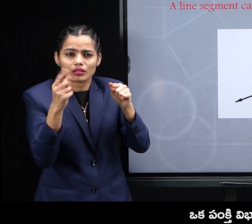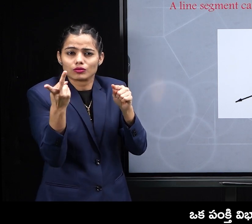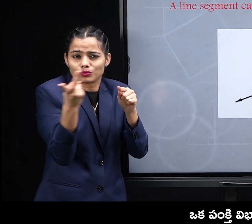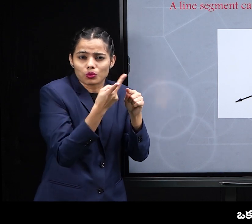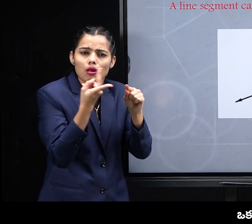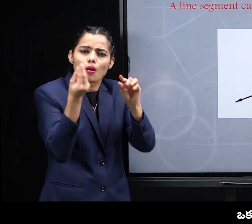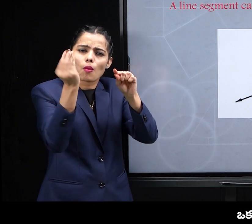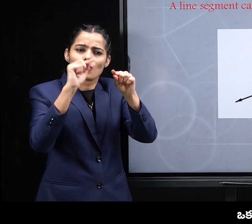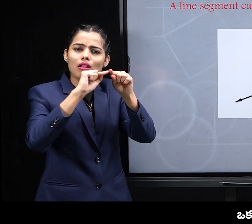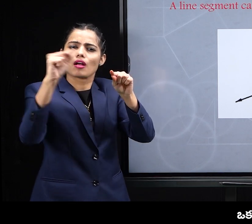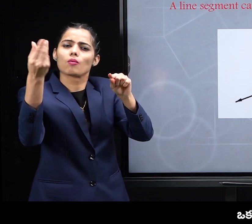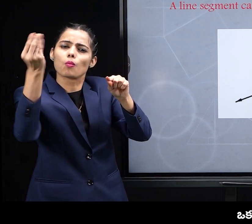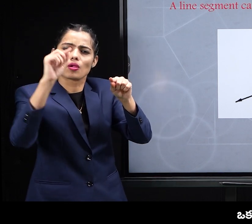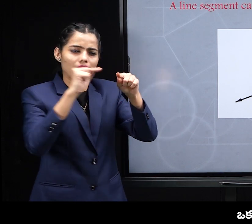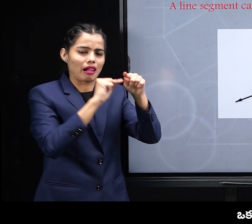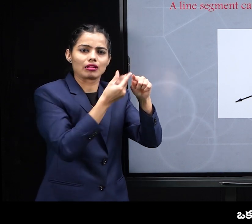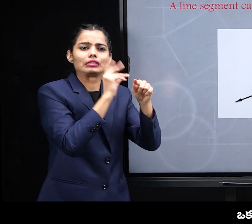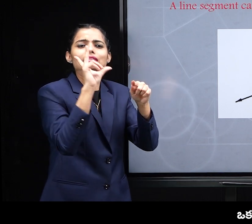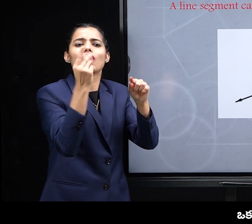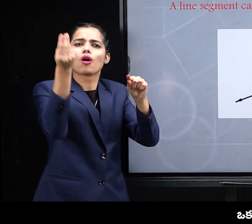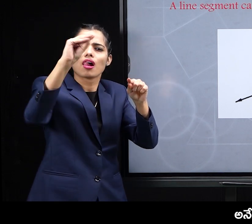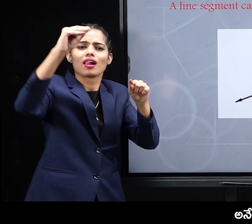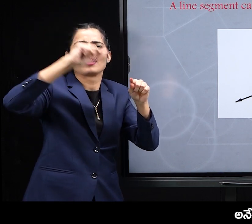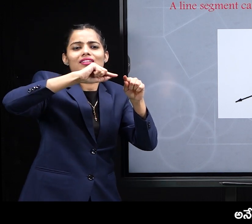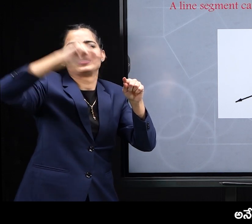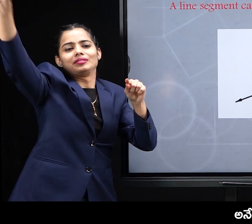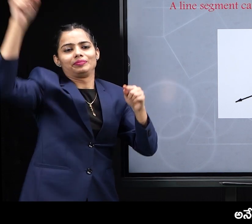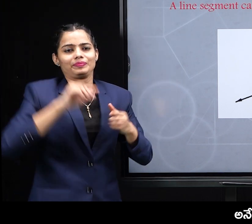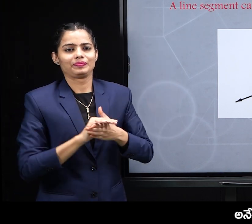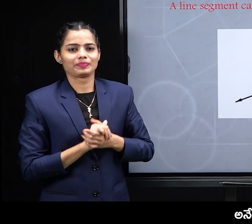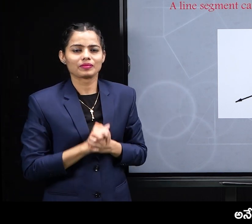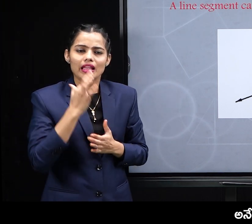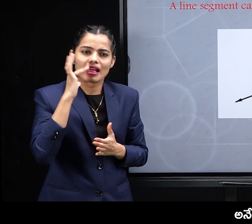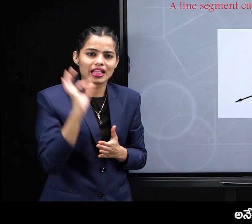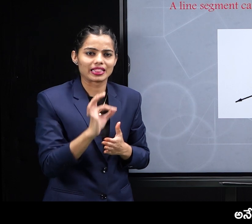वकपंग्तिनी एरपर्च वच्चु। अने दे रेंडव प्रतिपादन